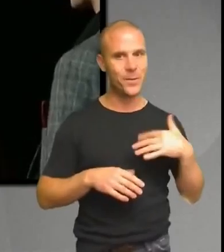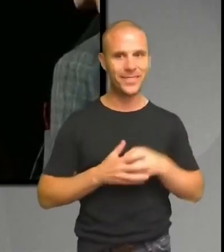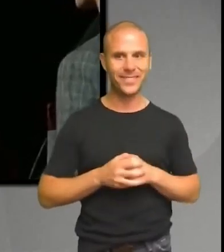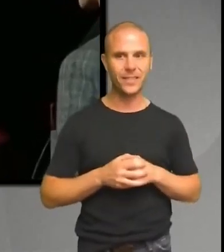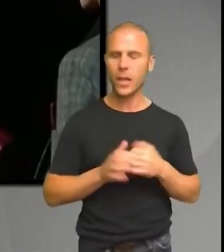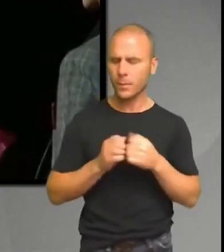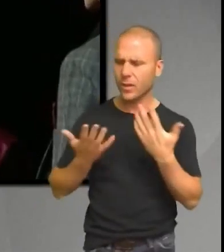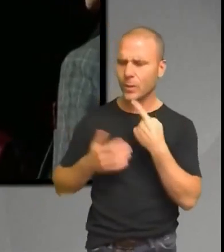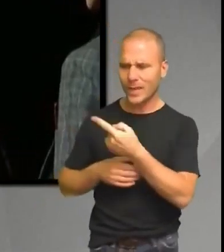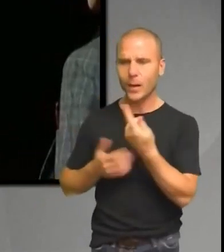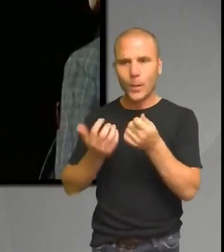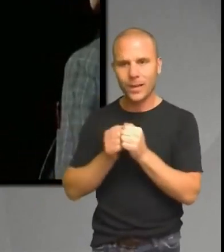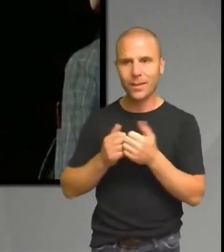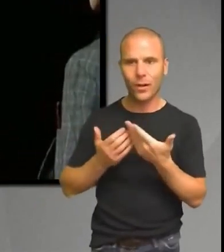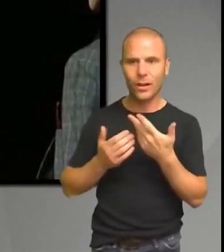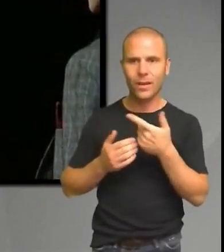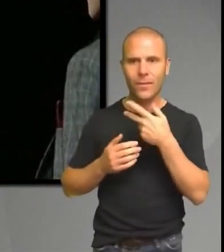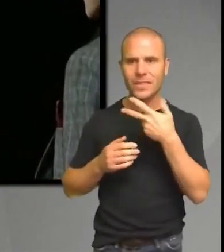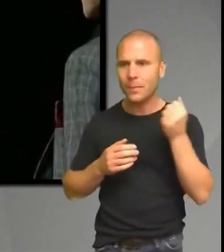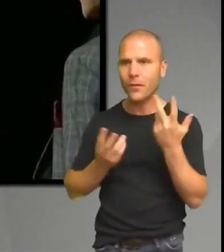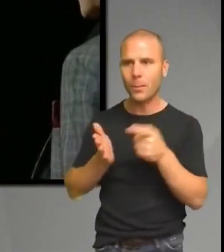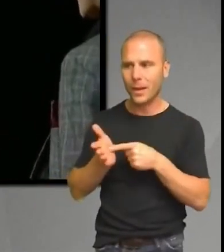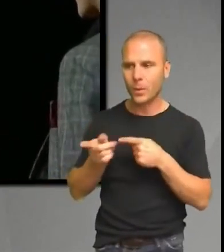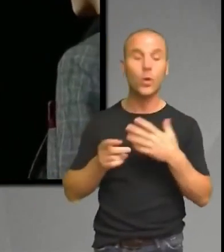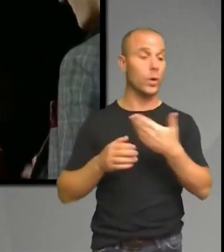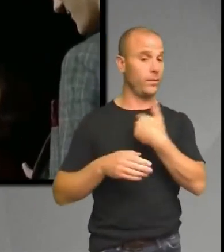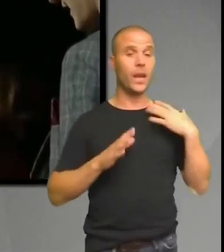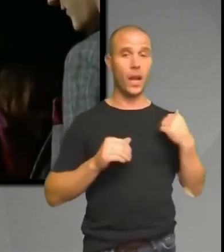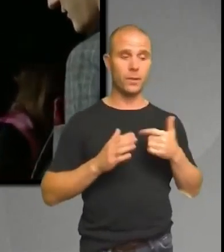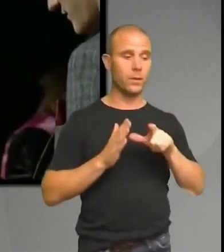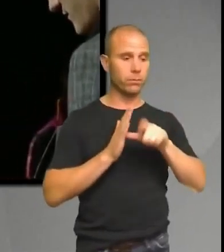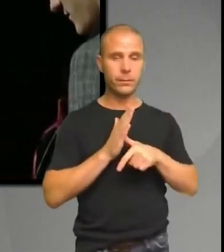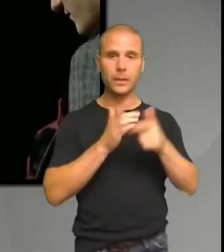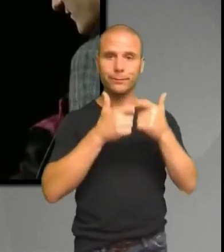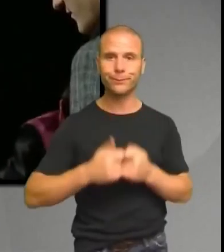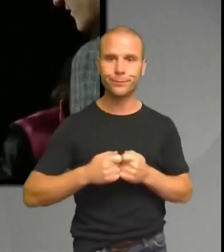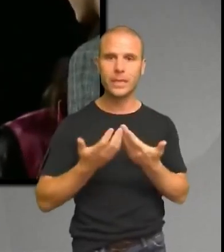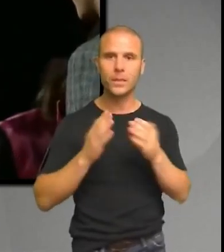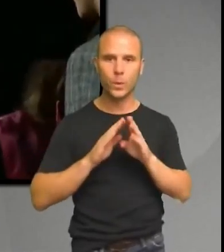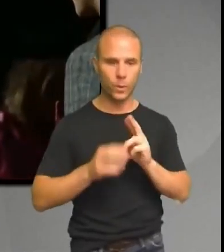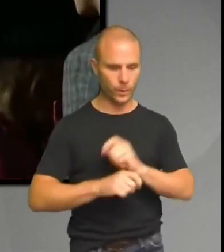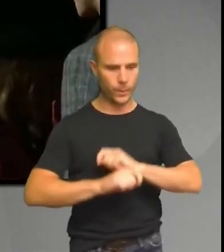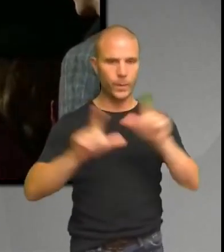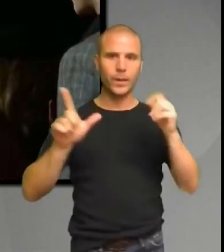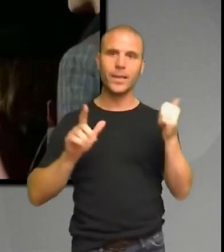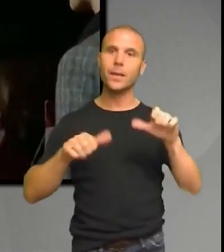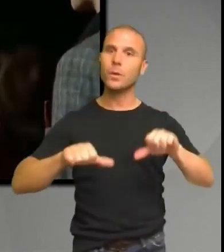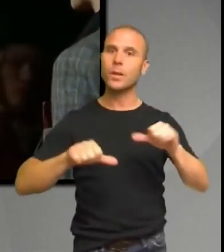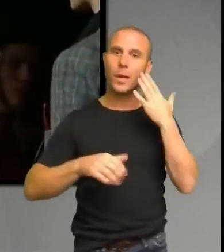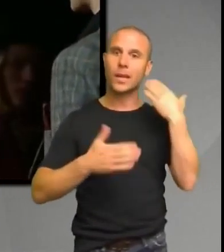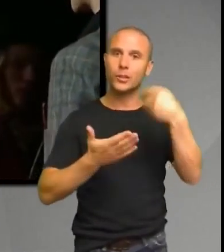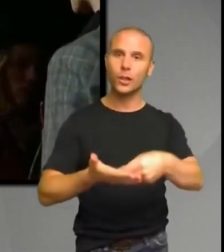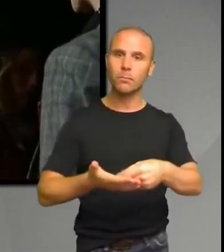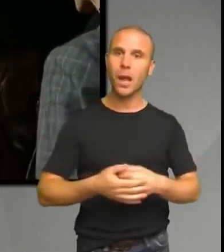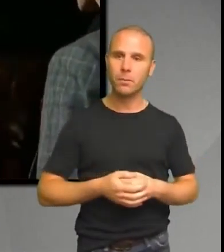Kan du nämna någonting? Ja, vi har spelat in en platta. Den är gjort. Och den är ute nu i butik. Vad får ni för